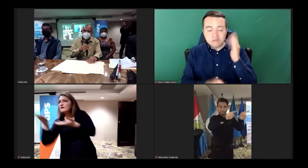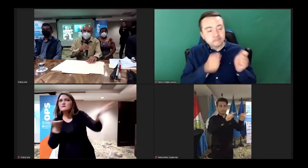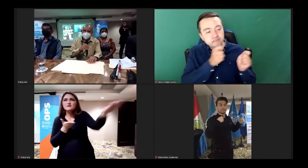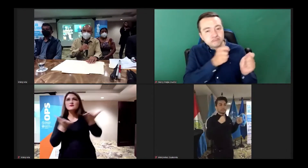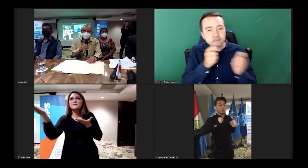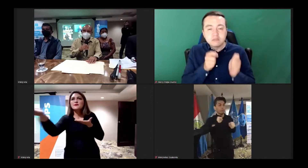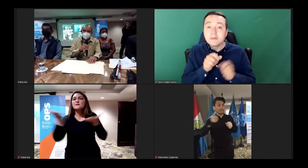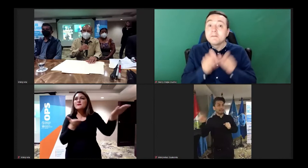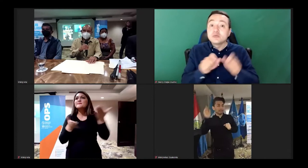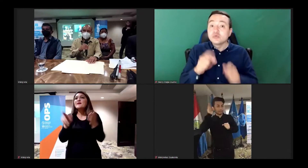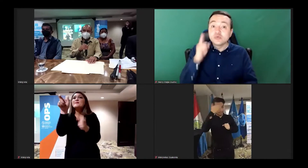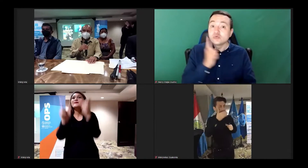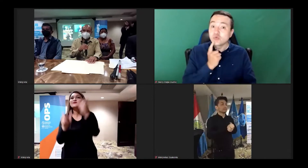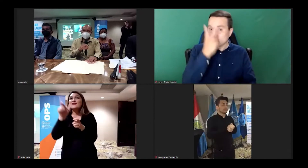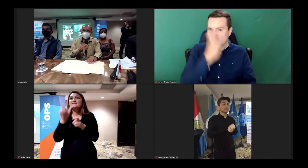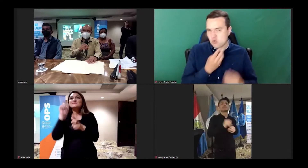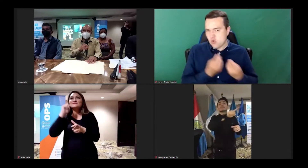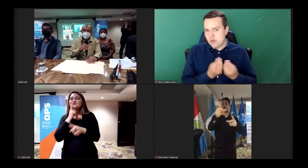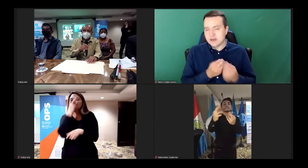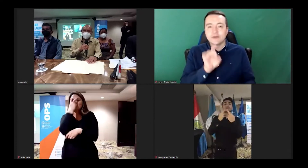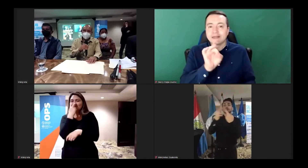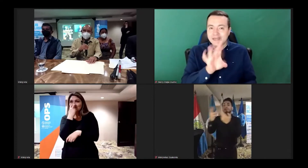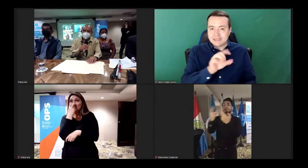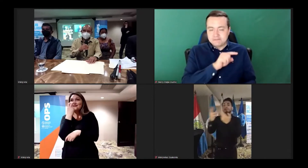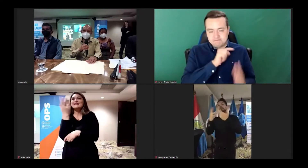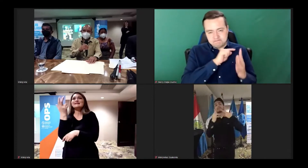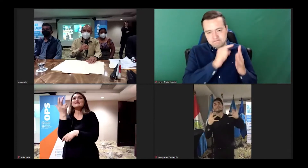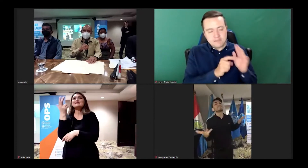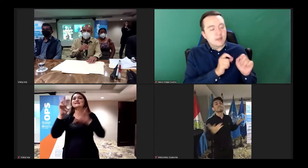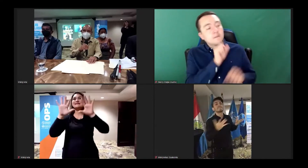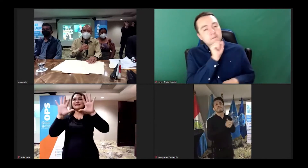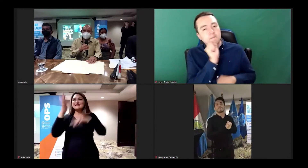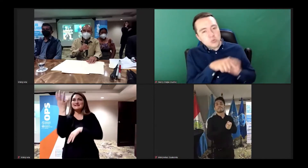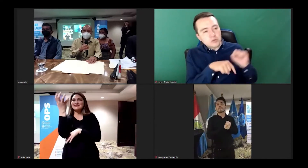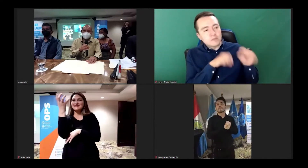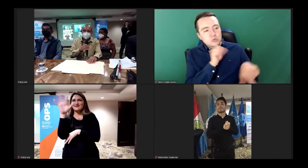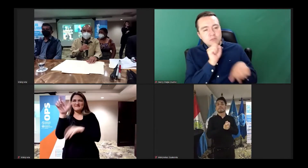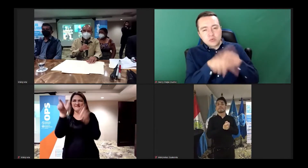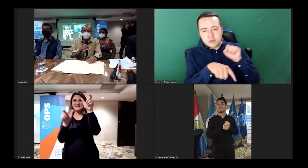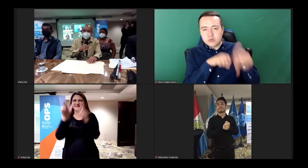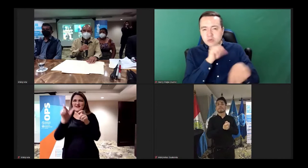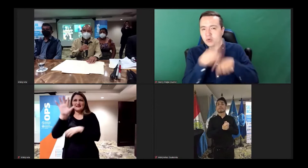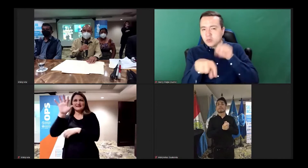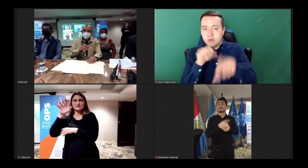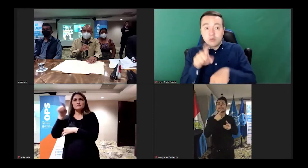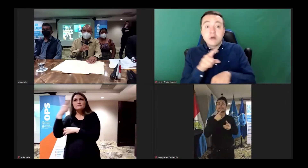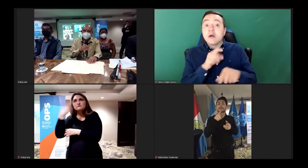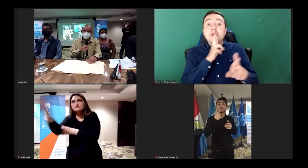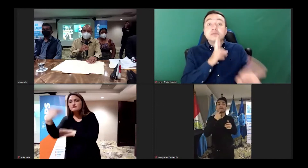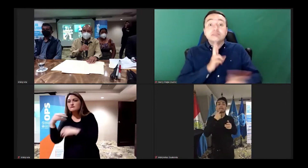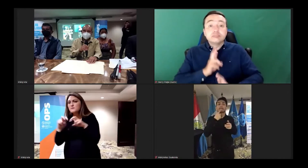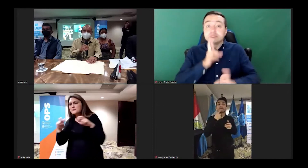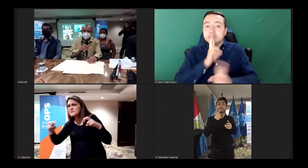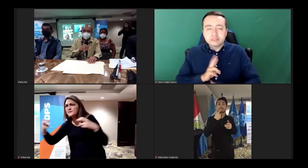Y la respuesta a las preguntas refleja un alto grado de desconocimiento, es